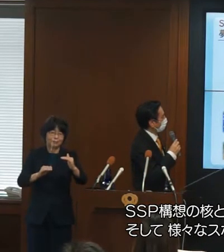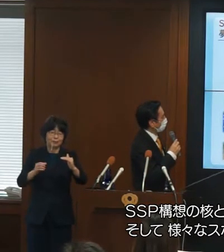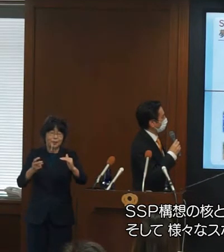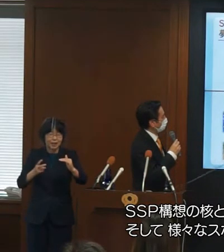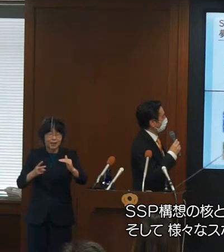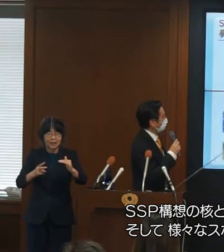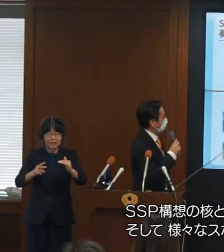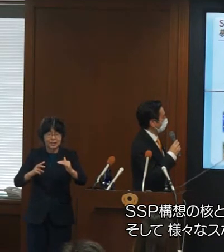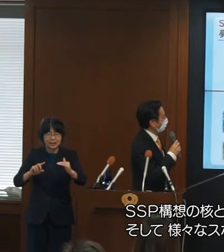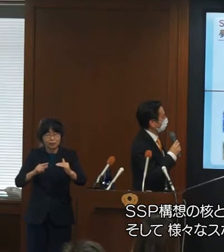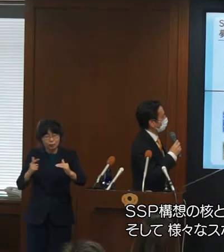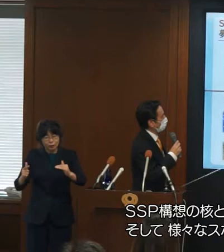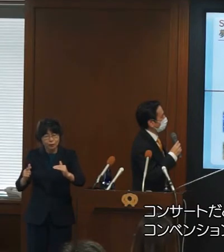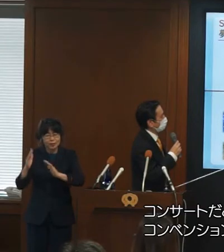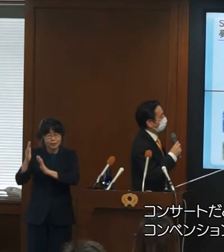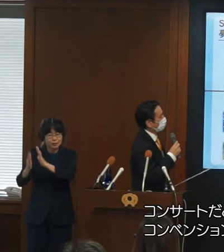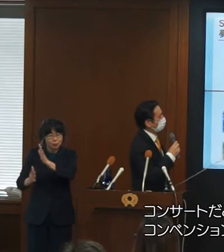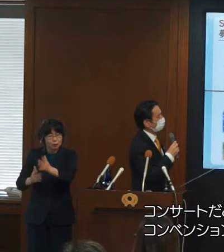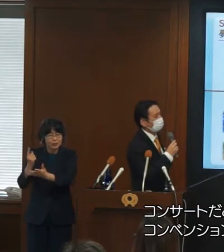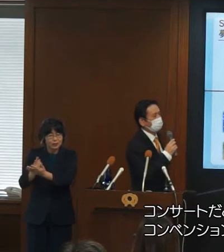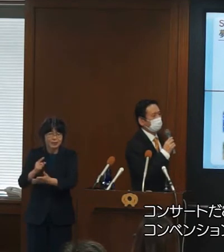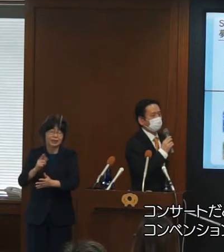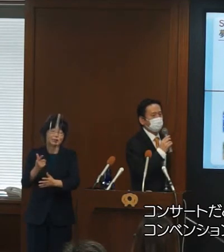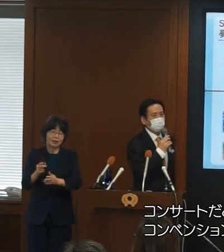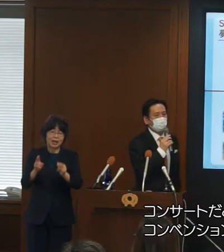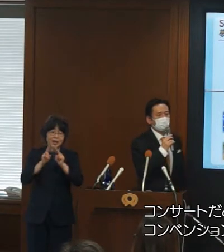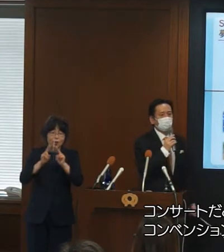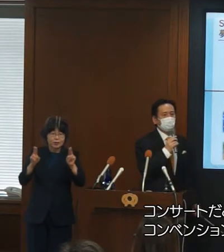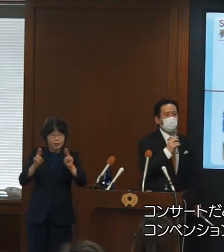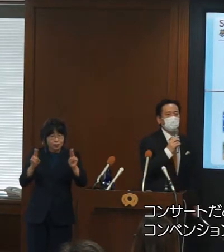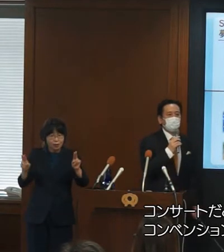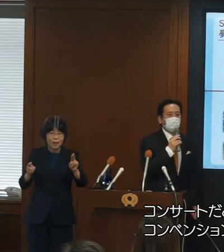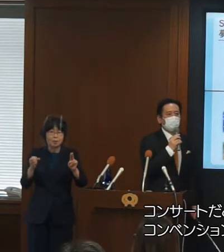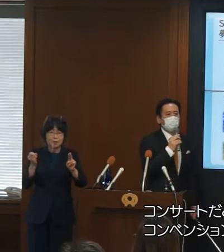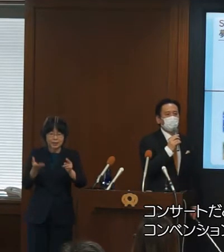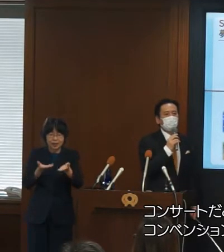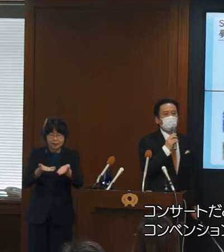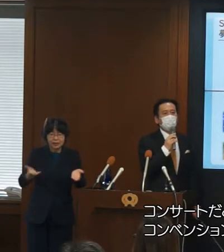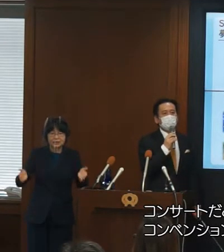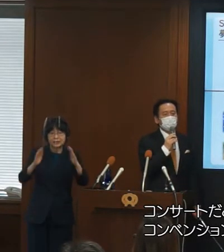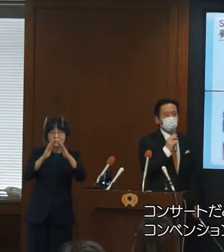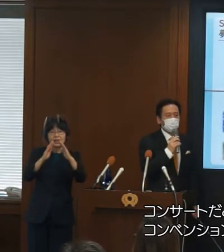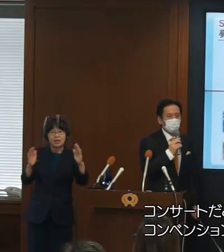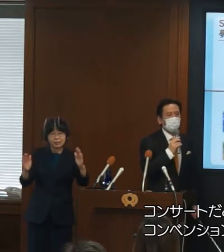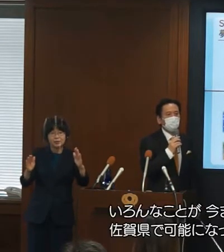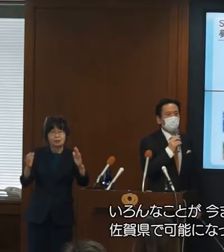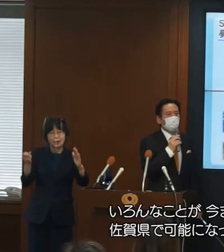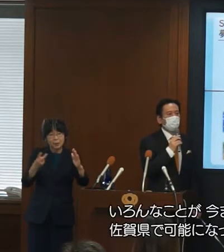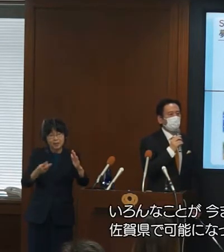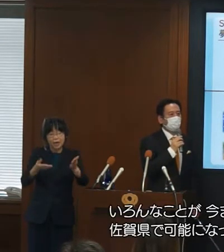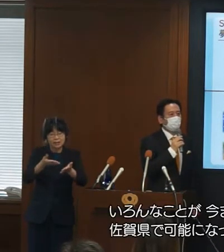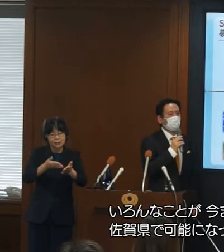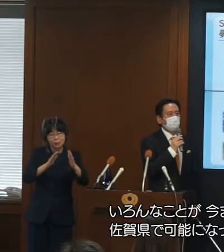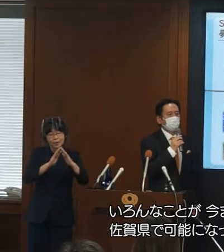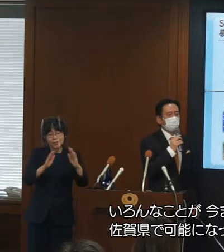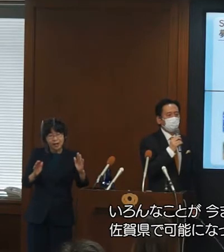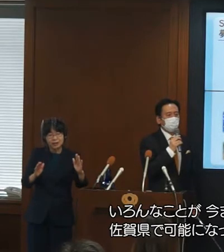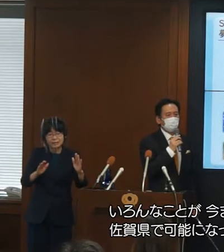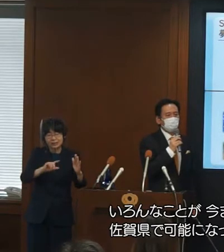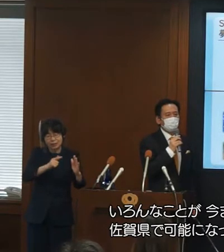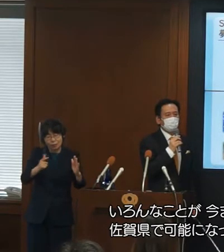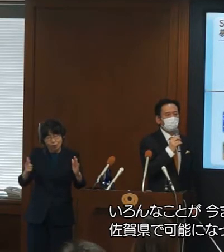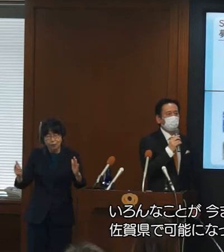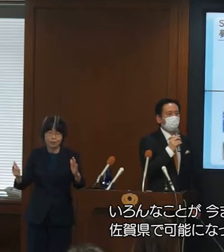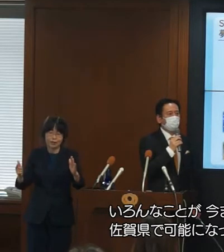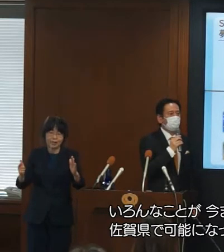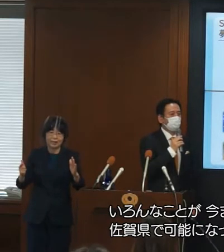まざまなスポーツだけではなくて、まあ、コンサートだとか展示会だとかコンベンションだとかいろんなことが今まで